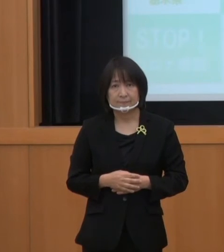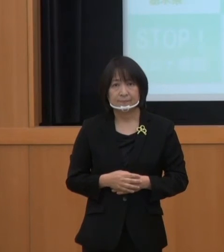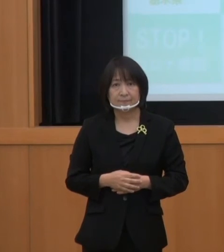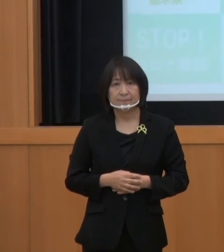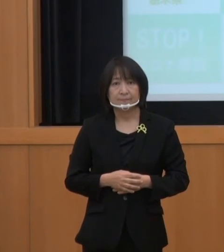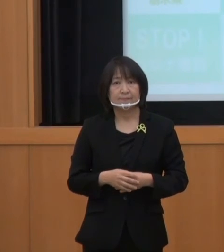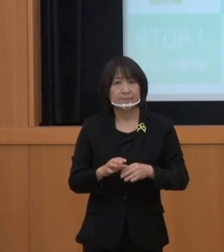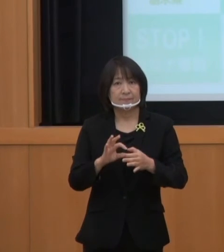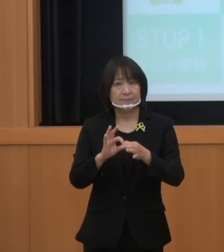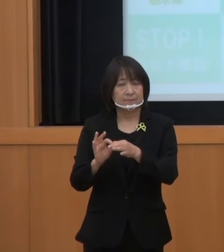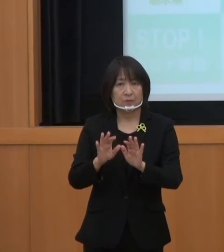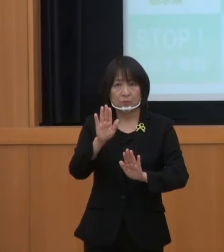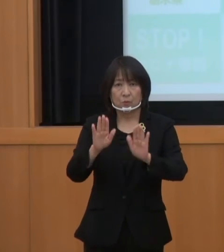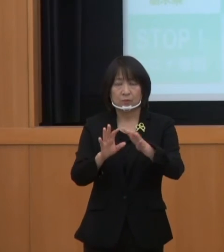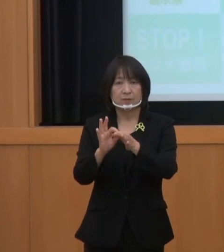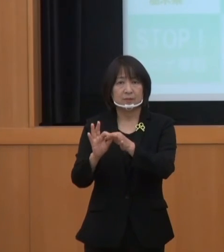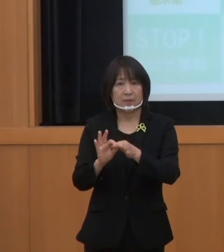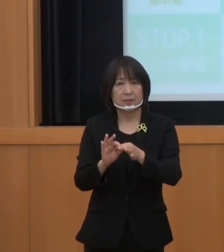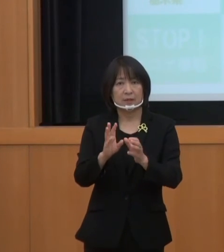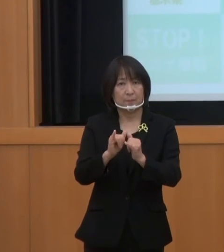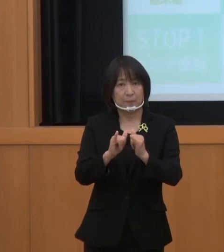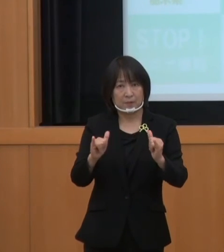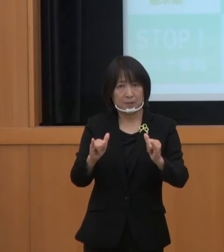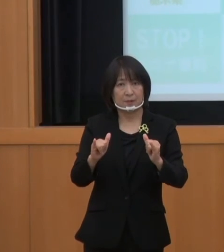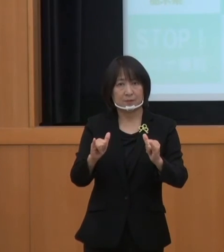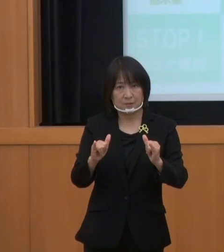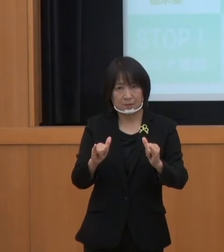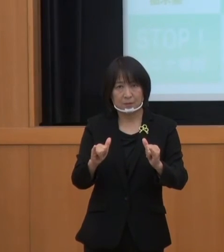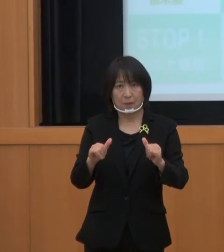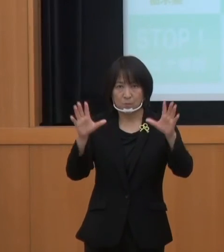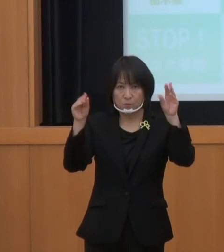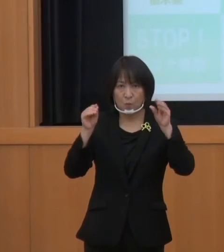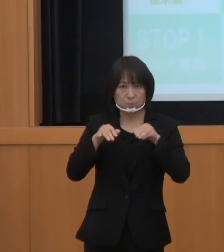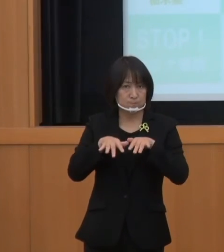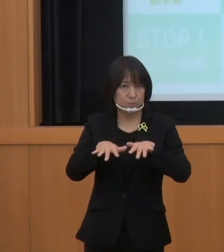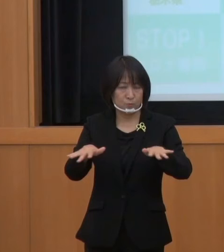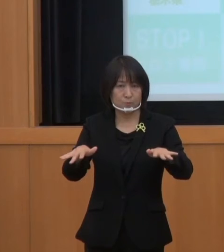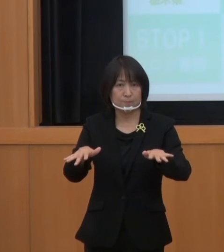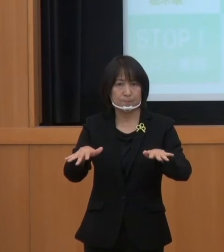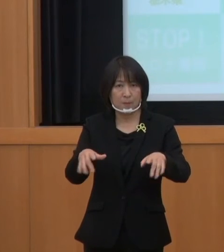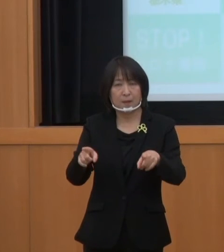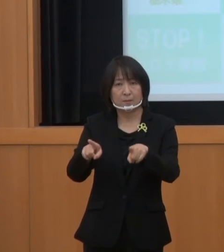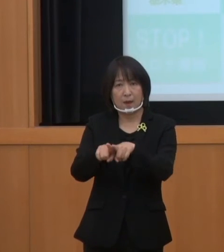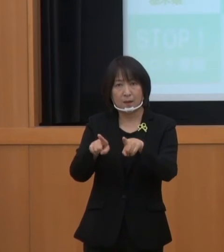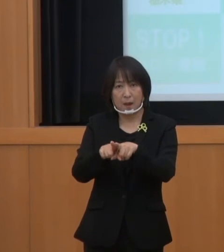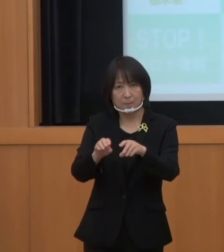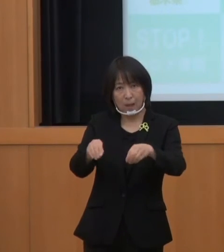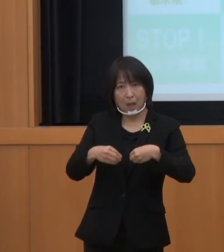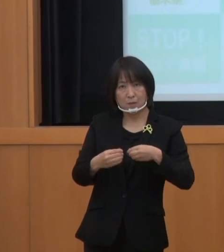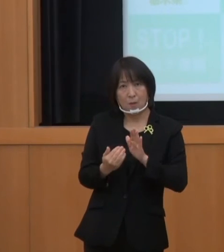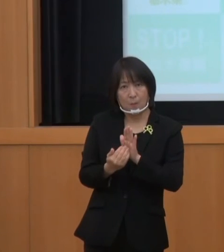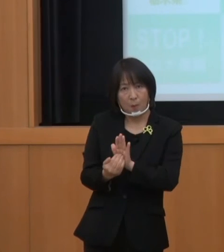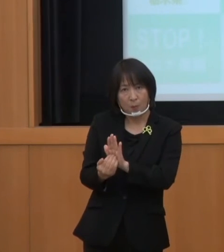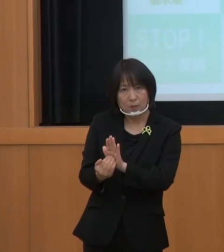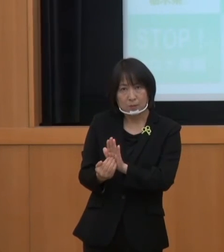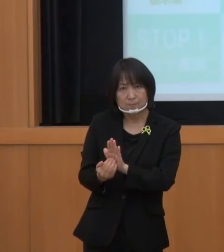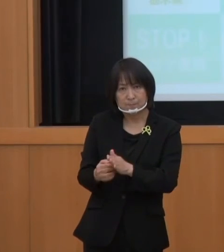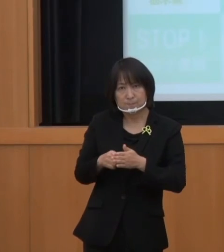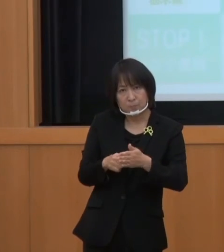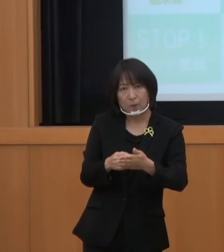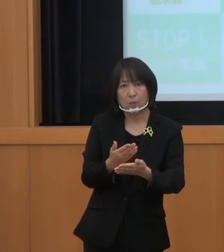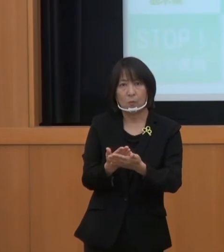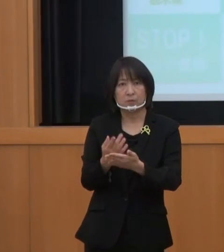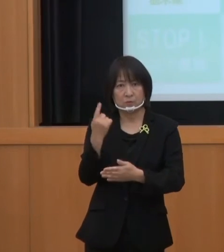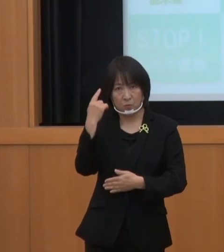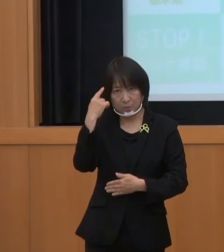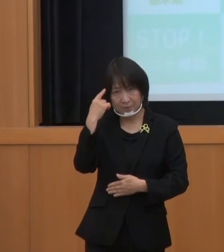ても県民に周知をしながら感染の防止に努めてもらえるよう取り組んでまいりたいと思います。